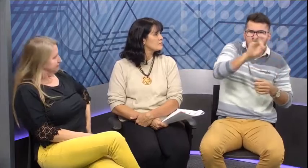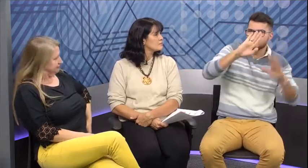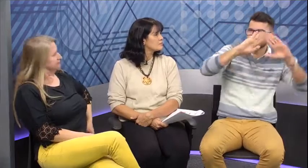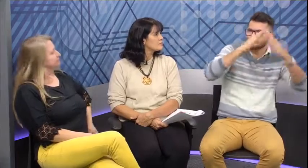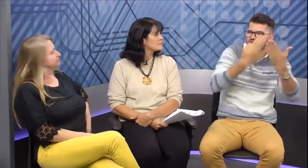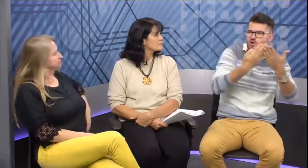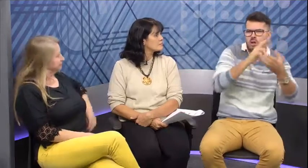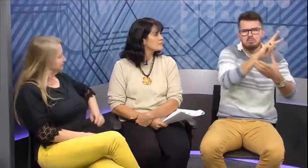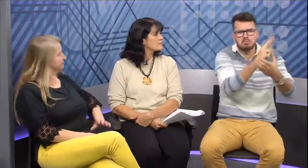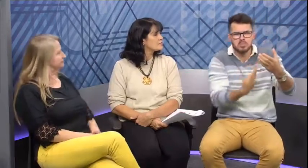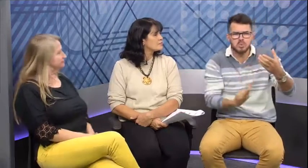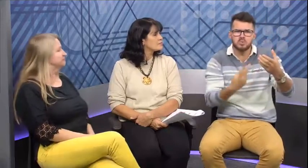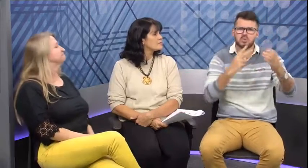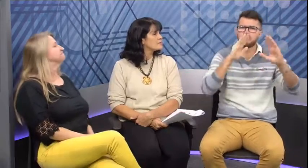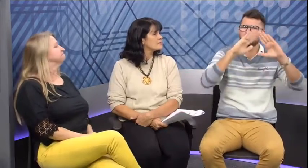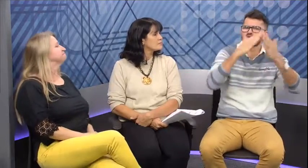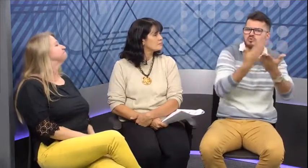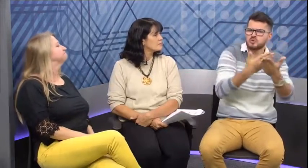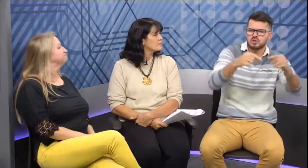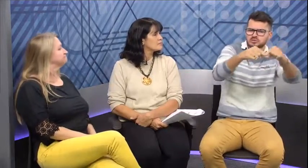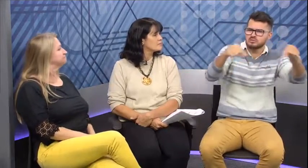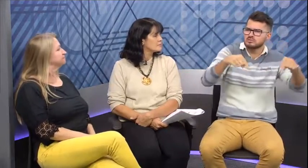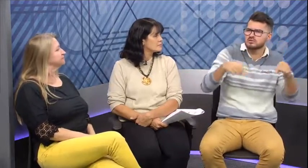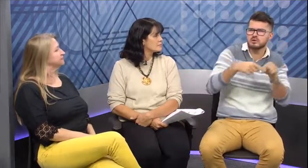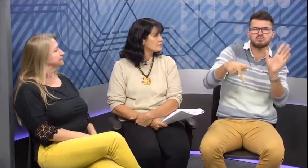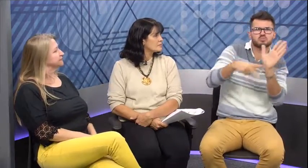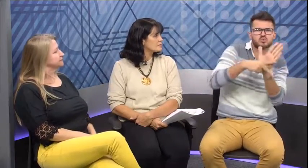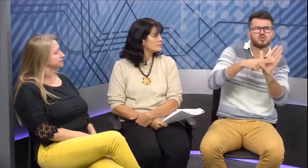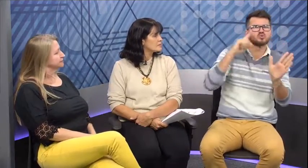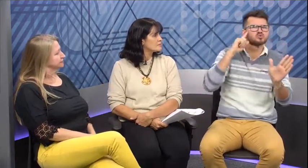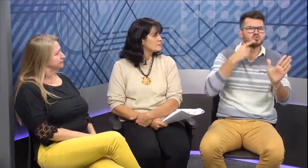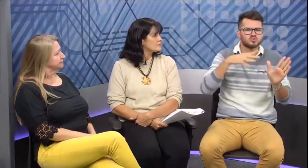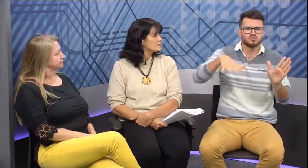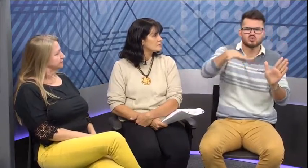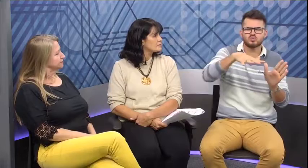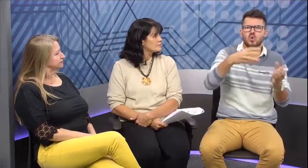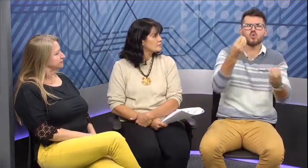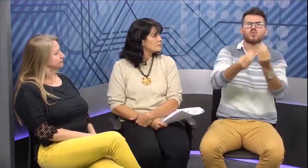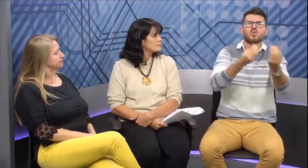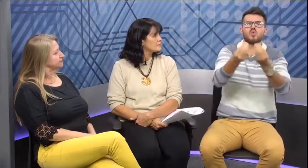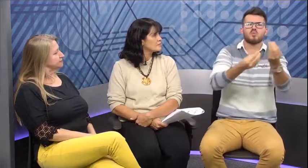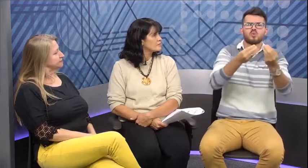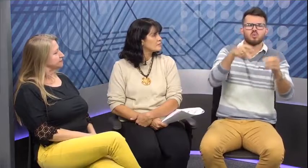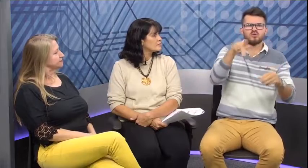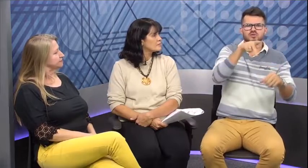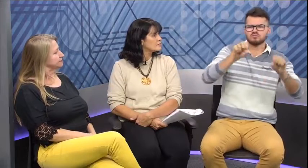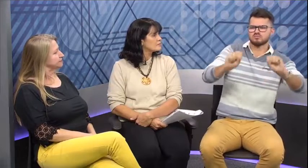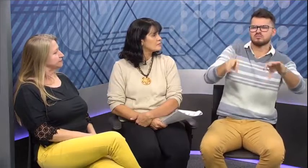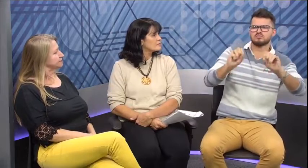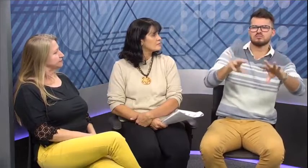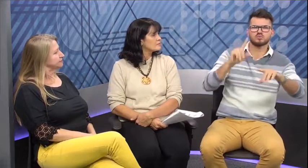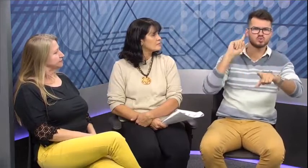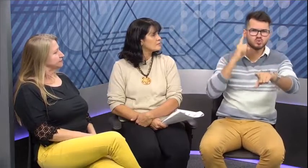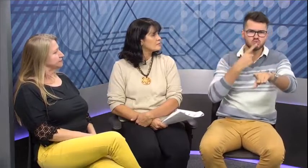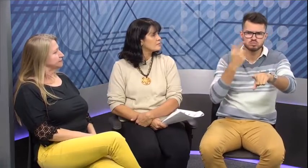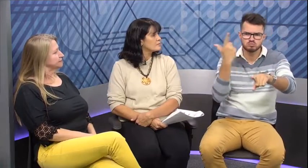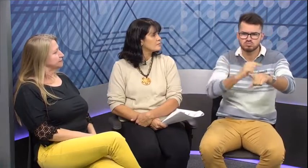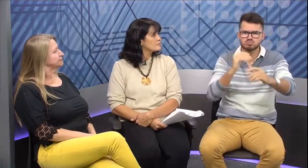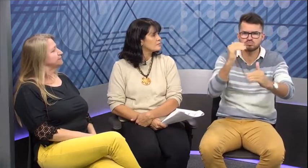se fosse buscar recolher informações, o que é próprio da comunidade surda, como que os